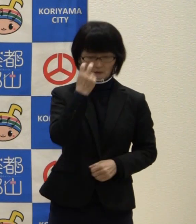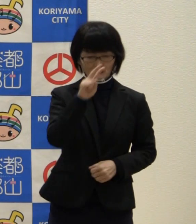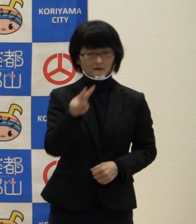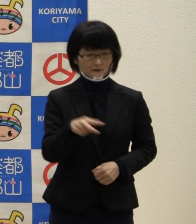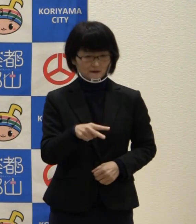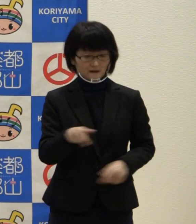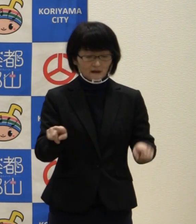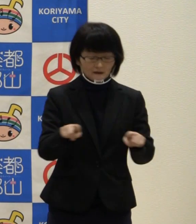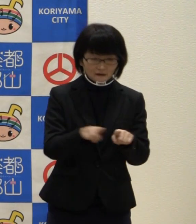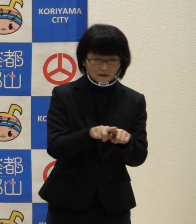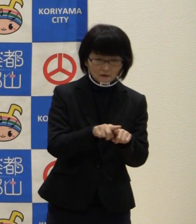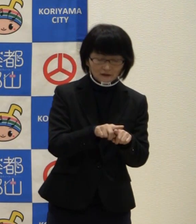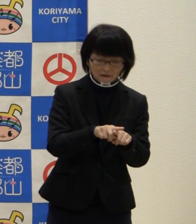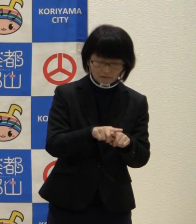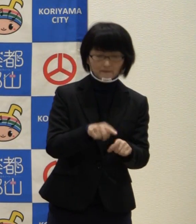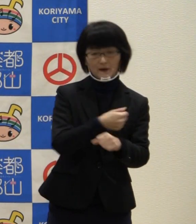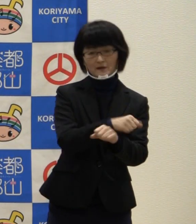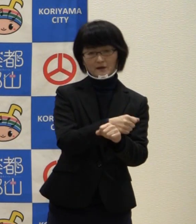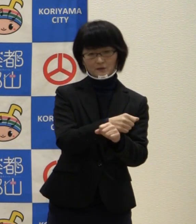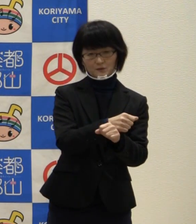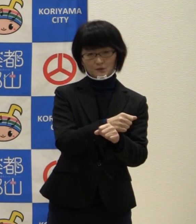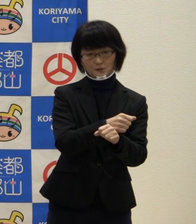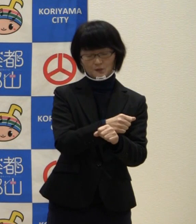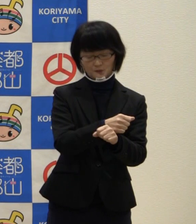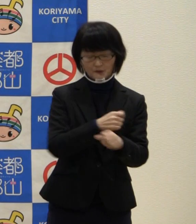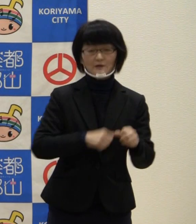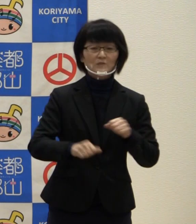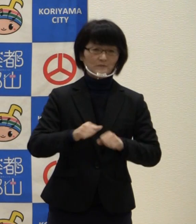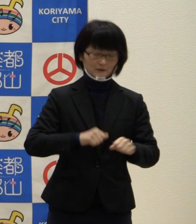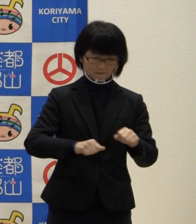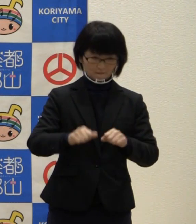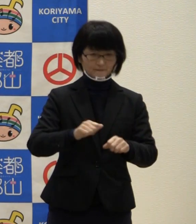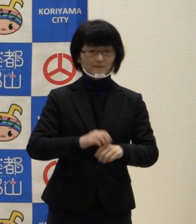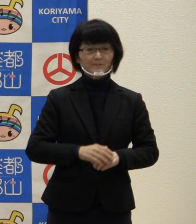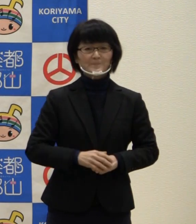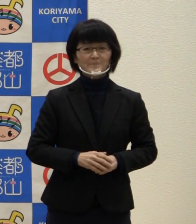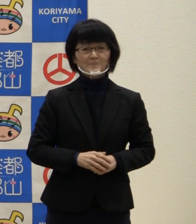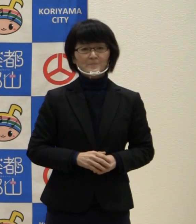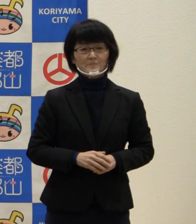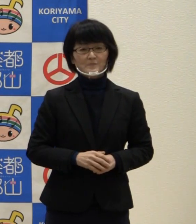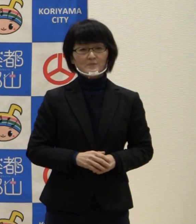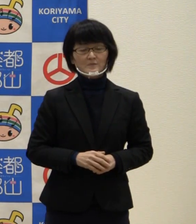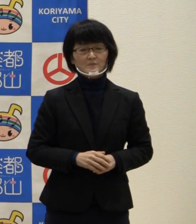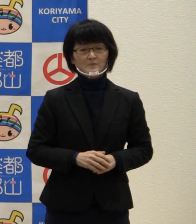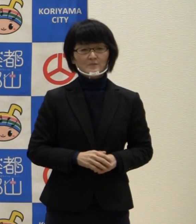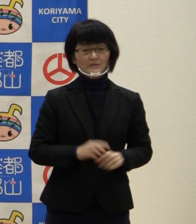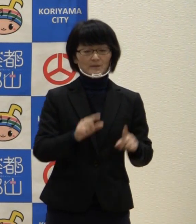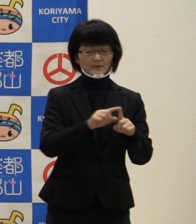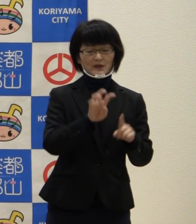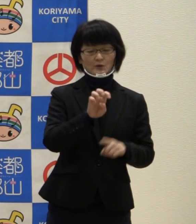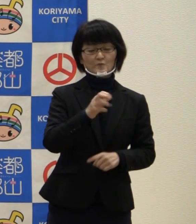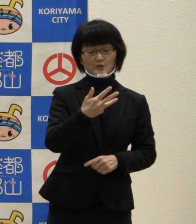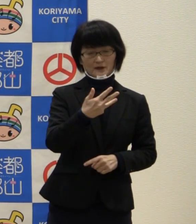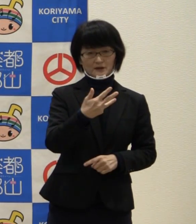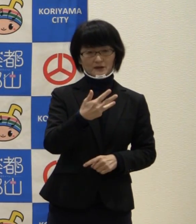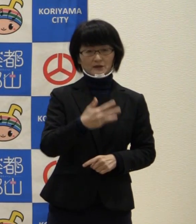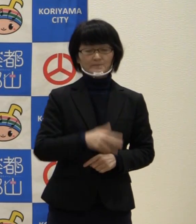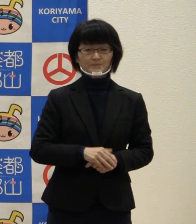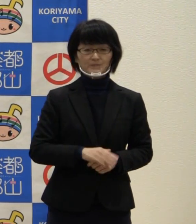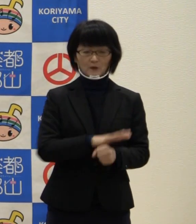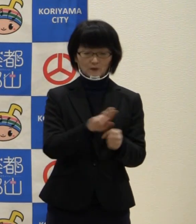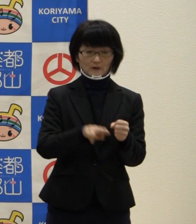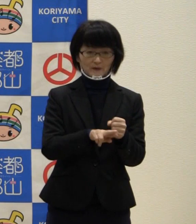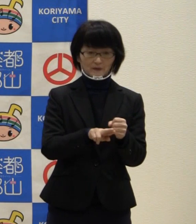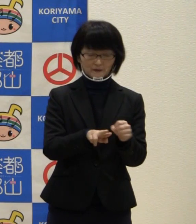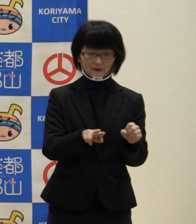の共同研究事業の中で成し遂げていきたいというものでございます。 48ページに移りまして、新型コロナウイル